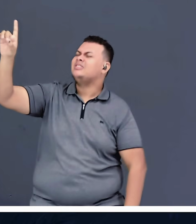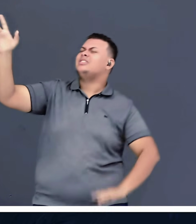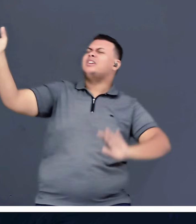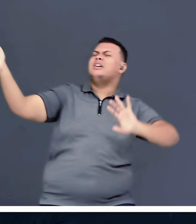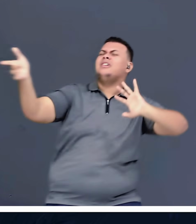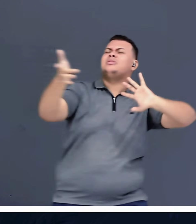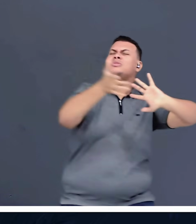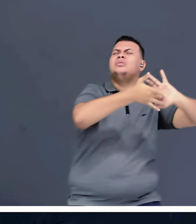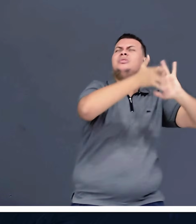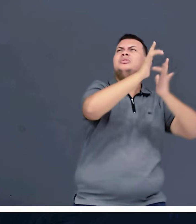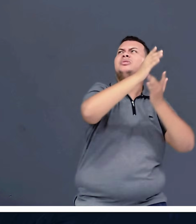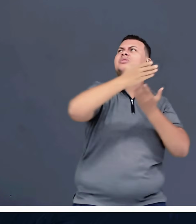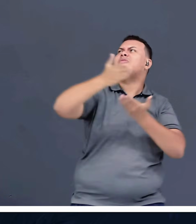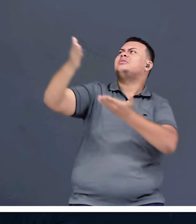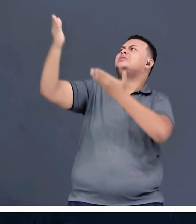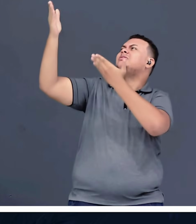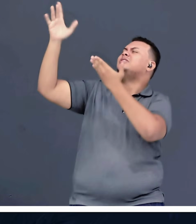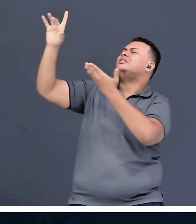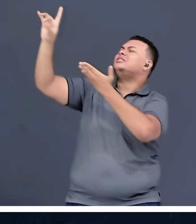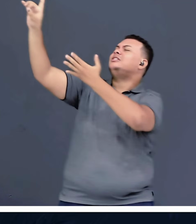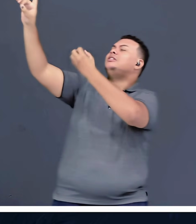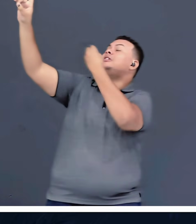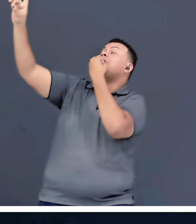Jesus, o bom pastor.